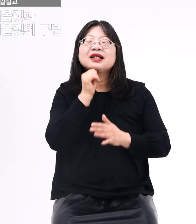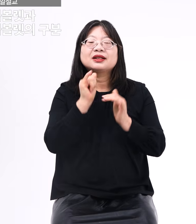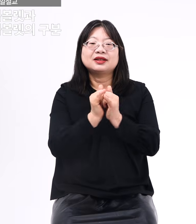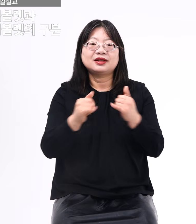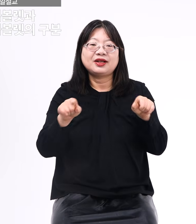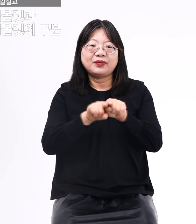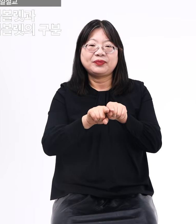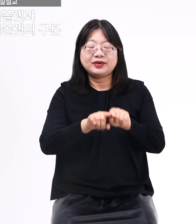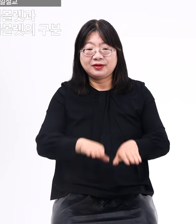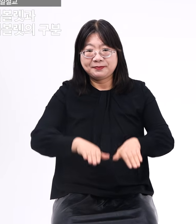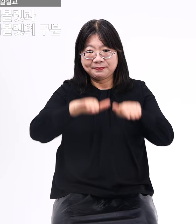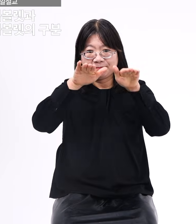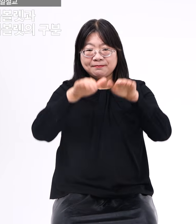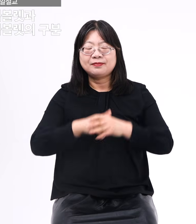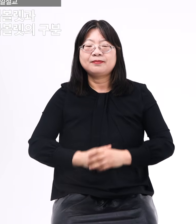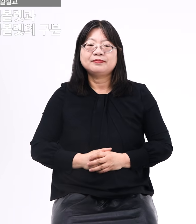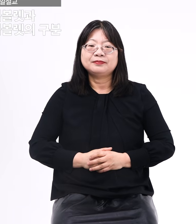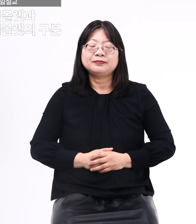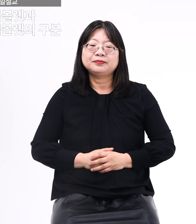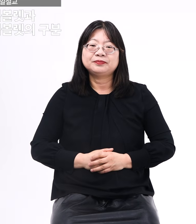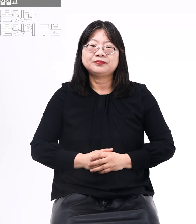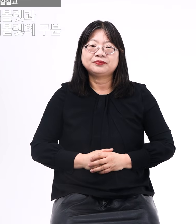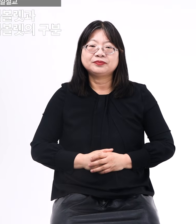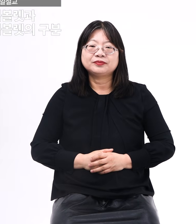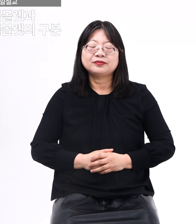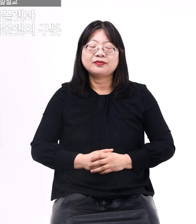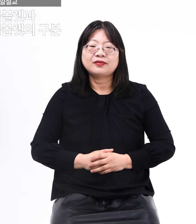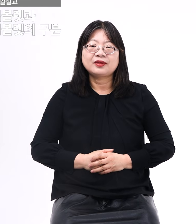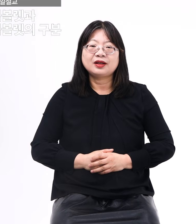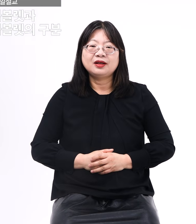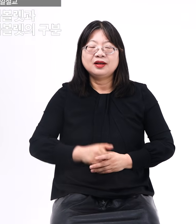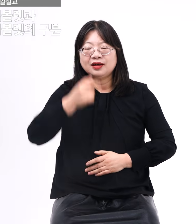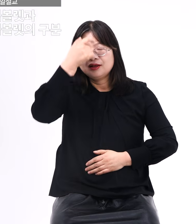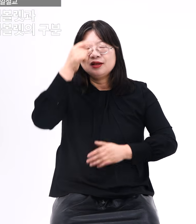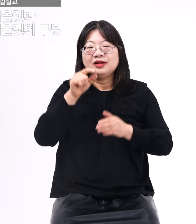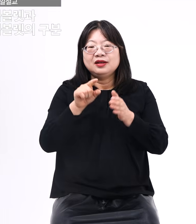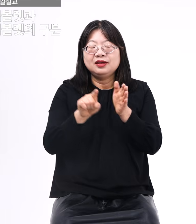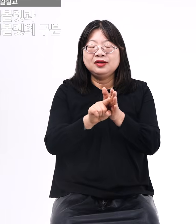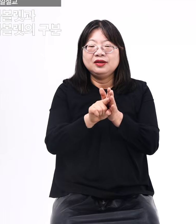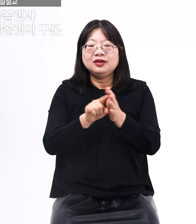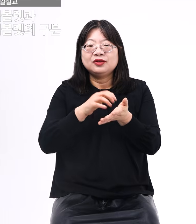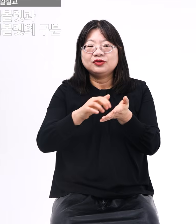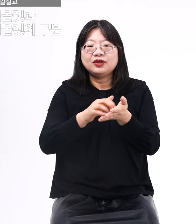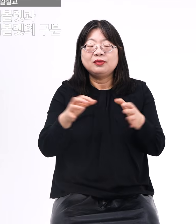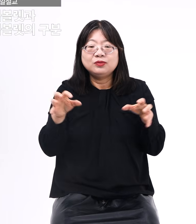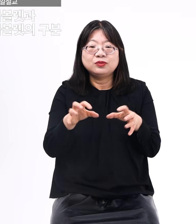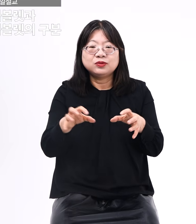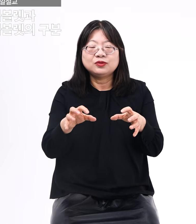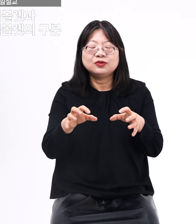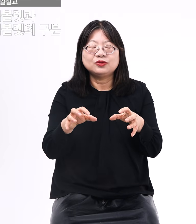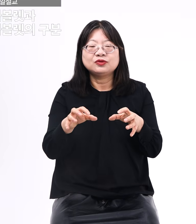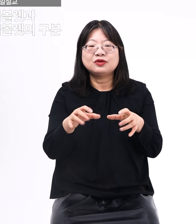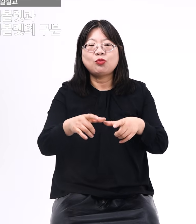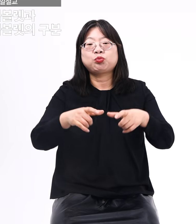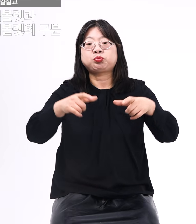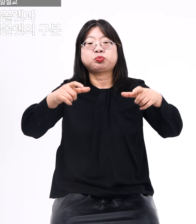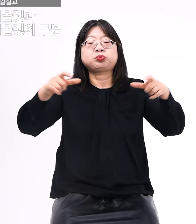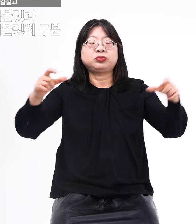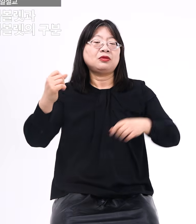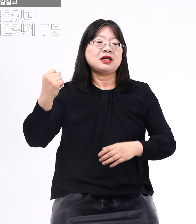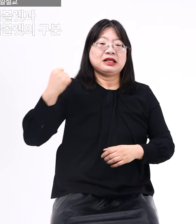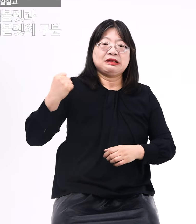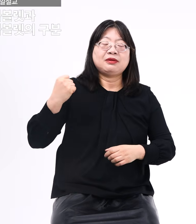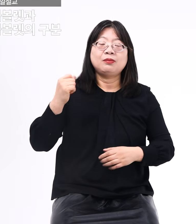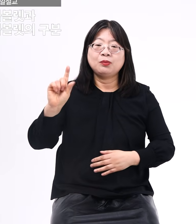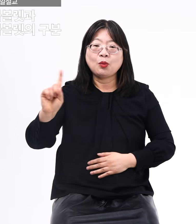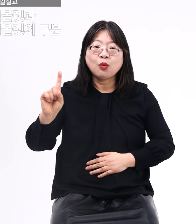사람들과 성장하셨어요. 근데 슬슬 기독교가 숫자가 모여지고 규모가 커지면서